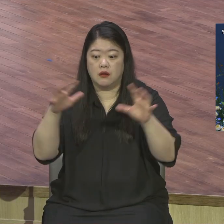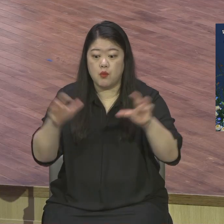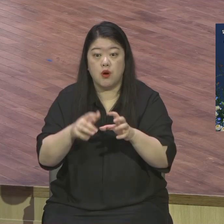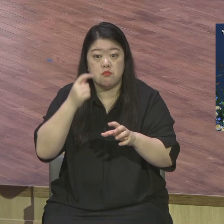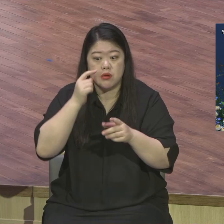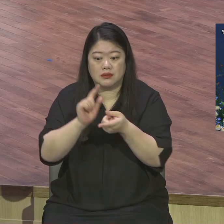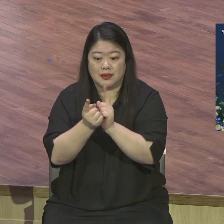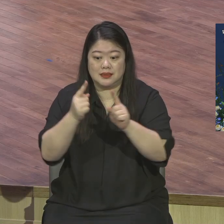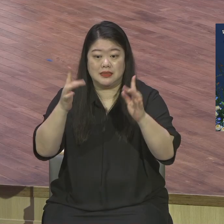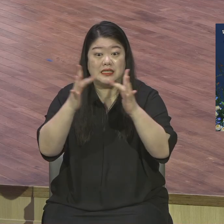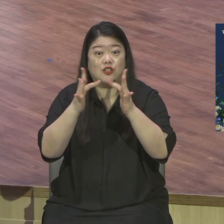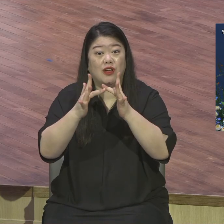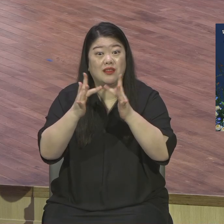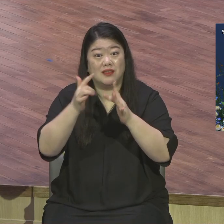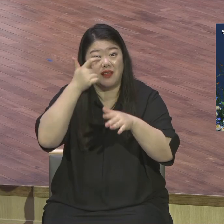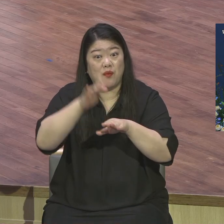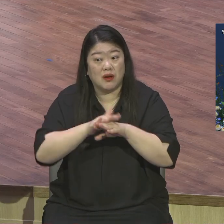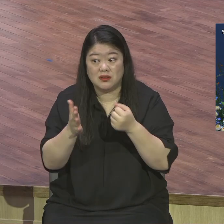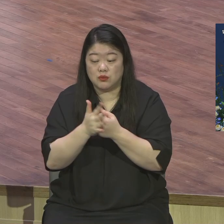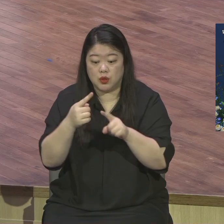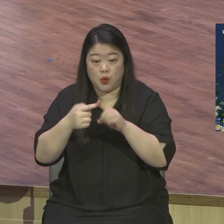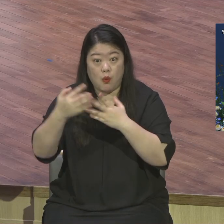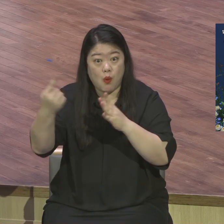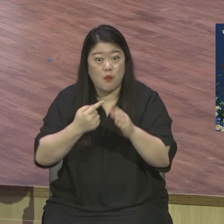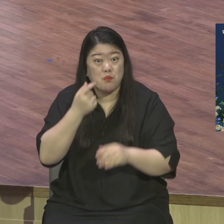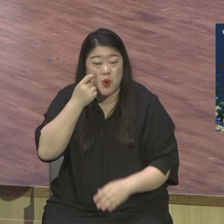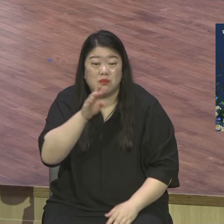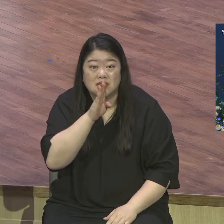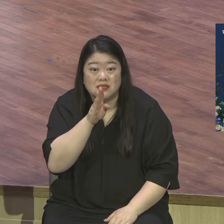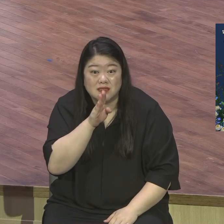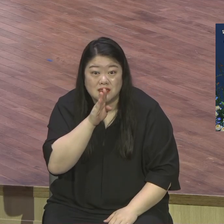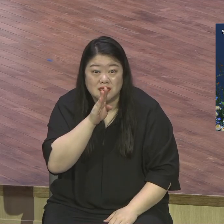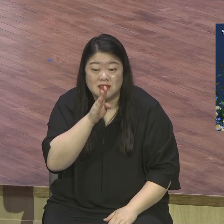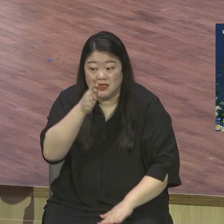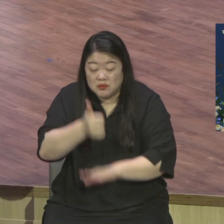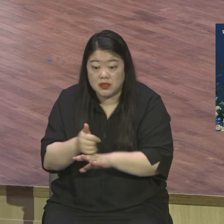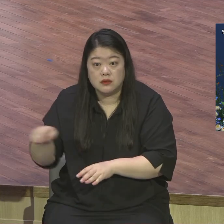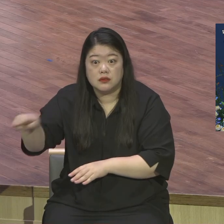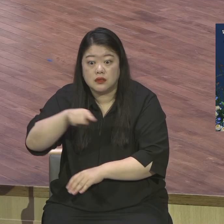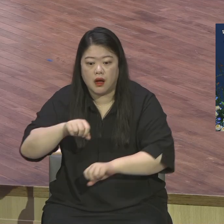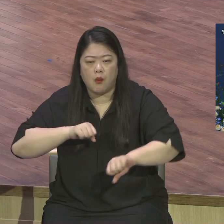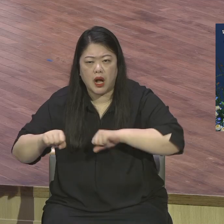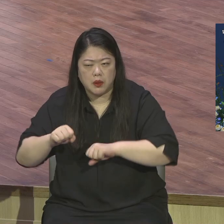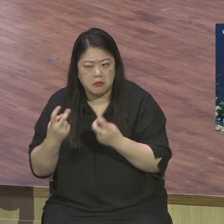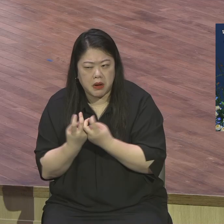활동할 곳이 교회밖에 없다. 그래서 이 출숙군들이 말이죠.